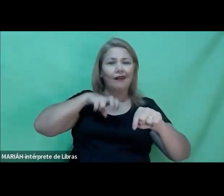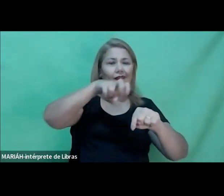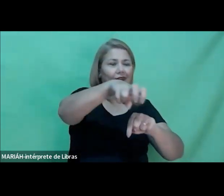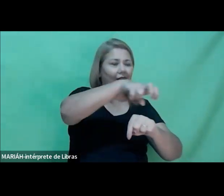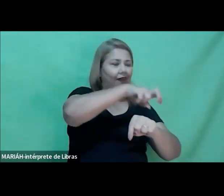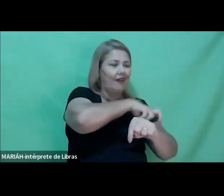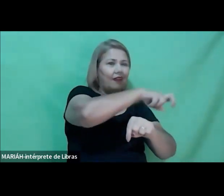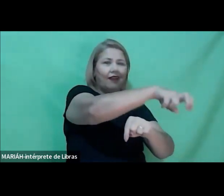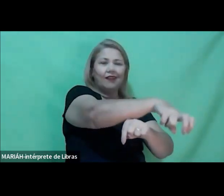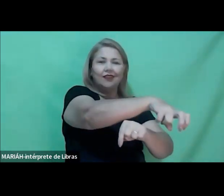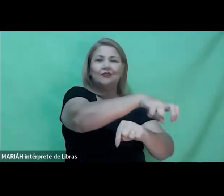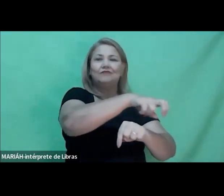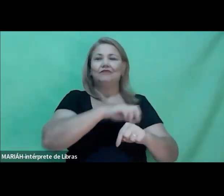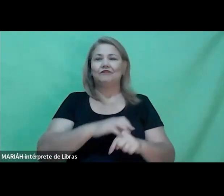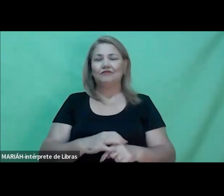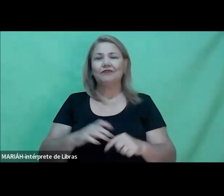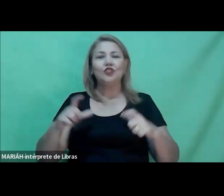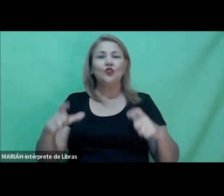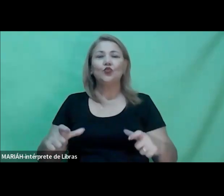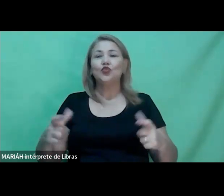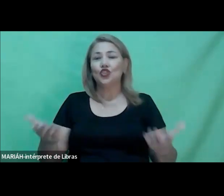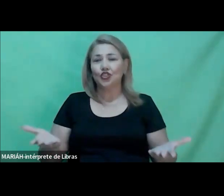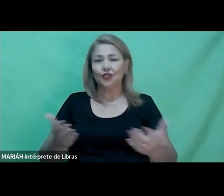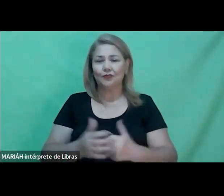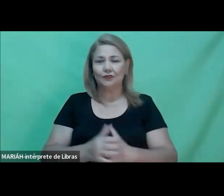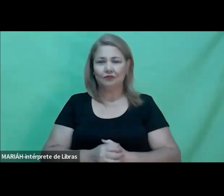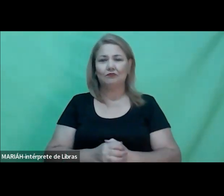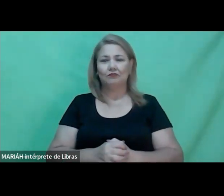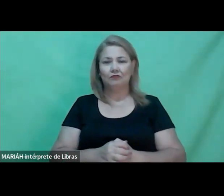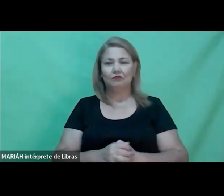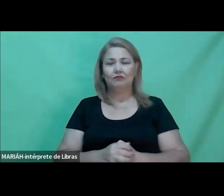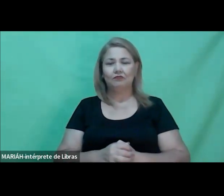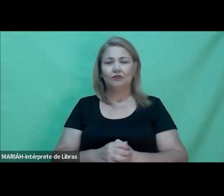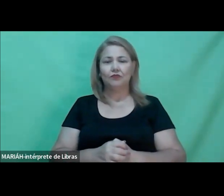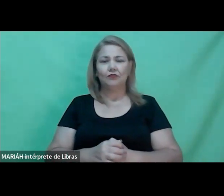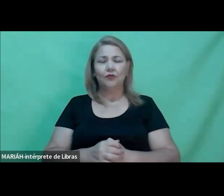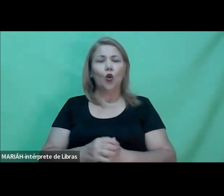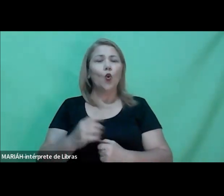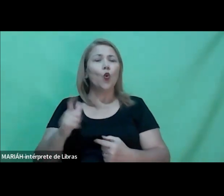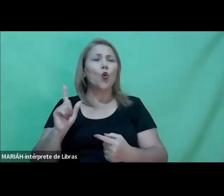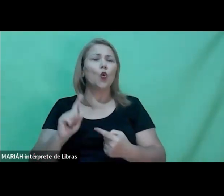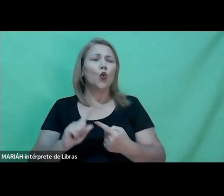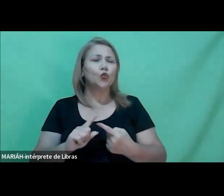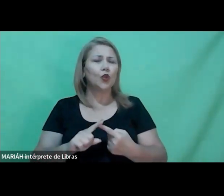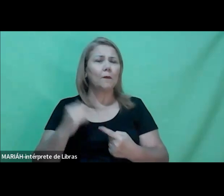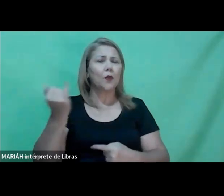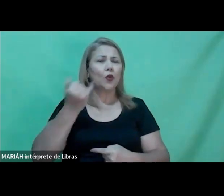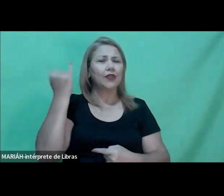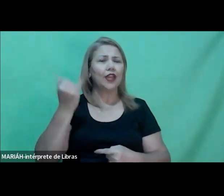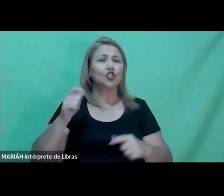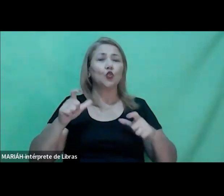los que están con ella asistiendo al encuentro o otra cosa importante es describir los espacios